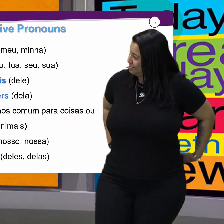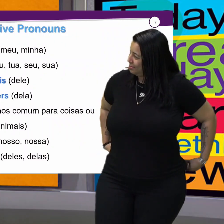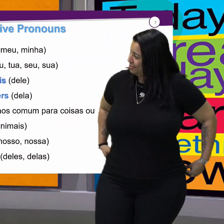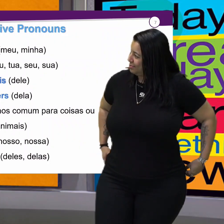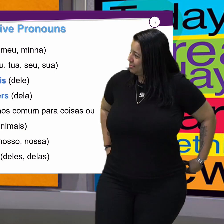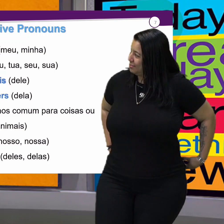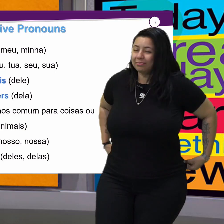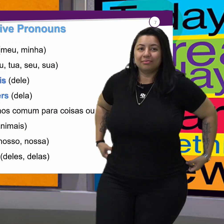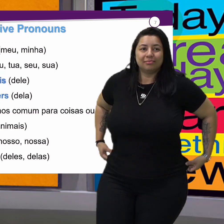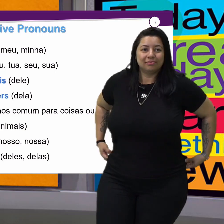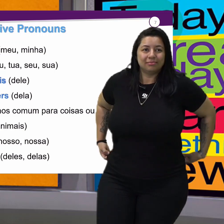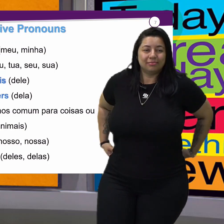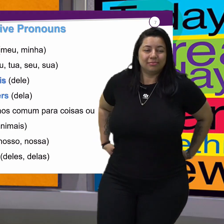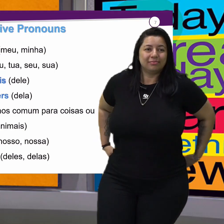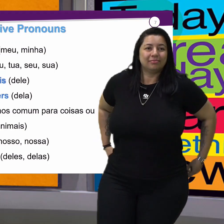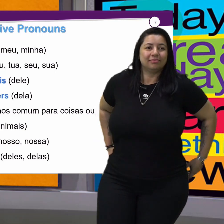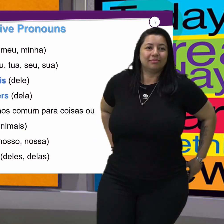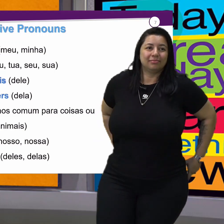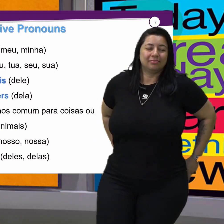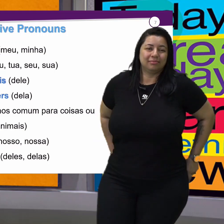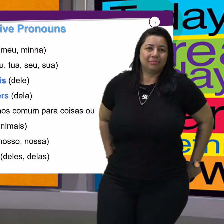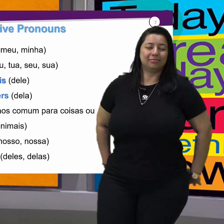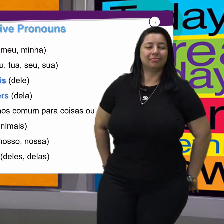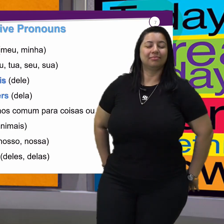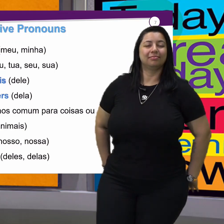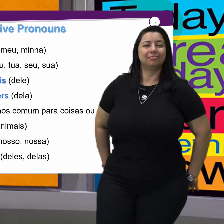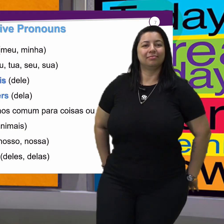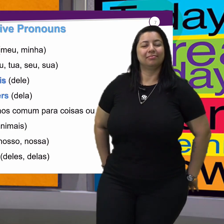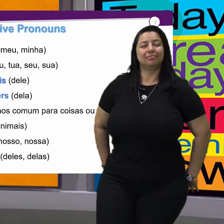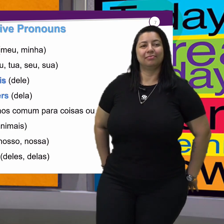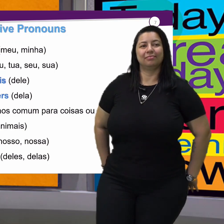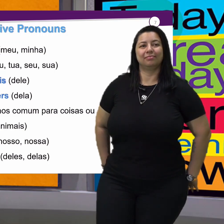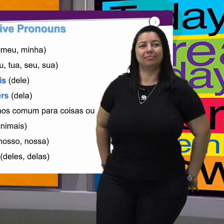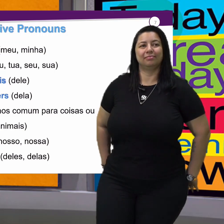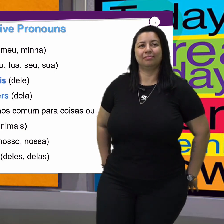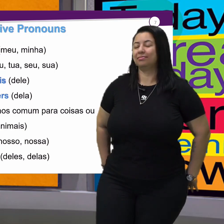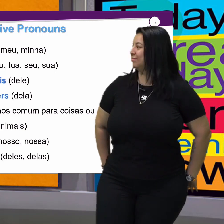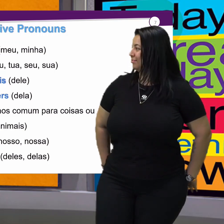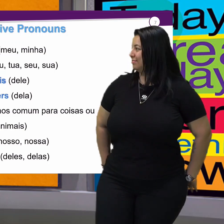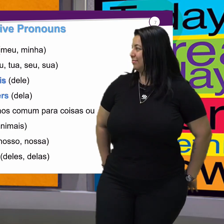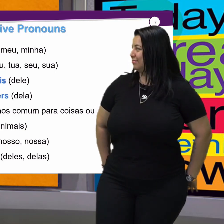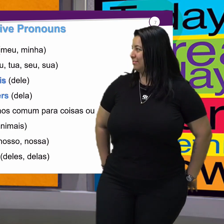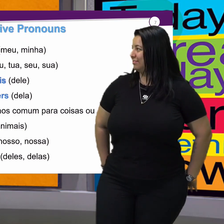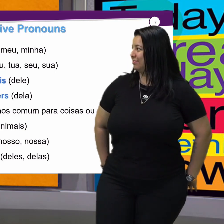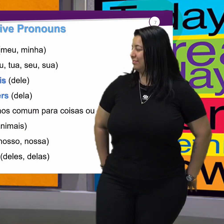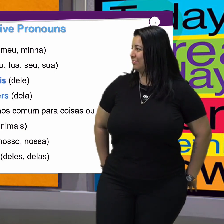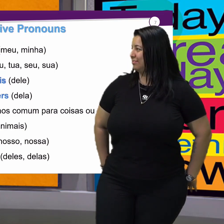usar o pronome possessivo mine, quando o adjetivo, a posse vem o quê?